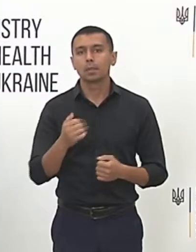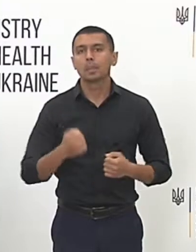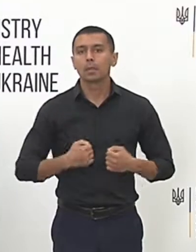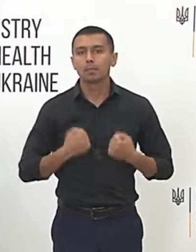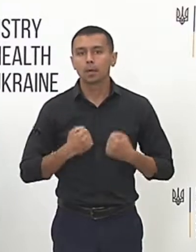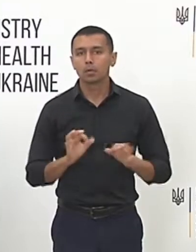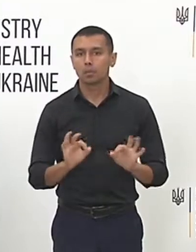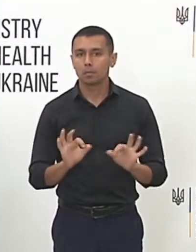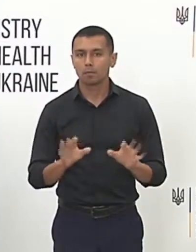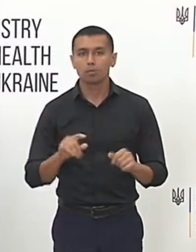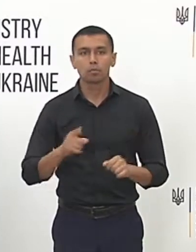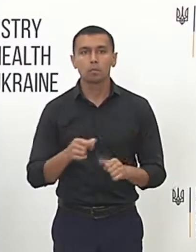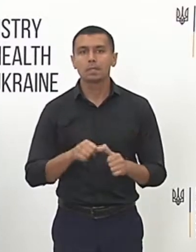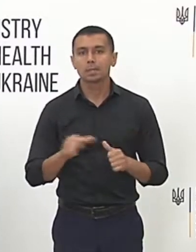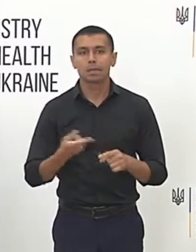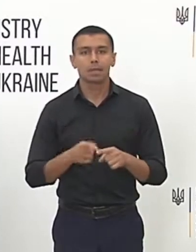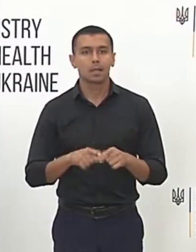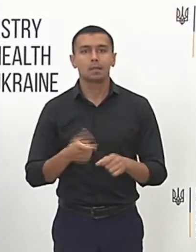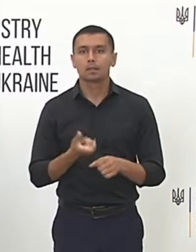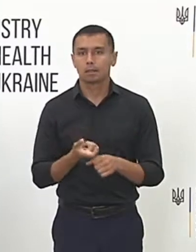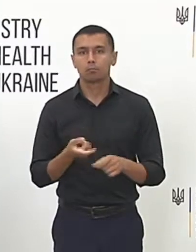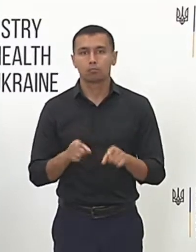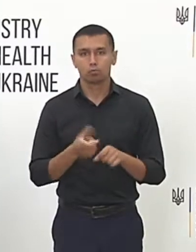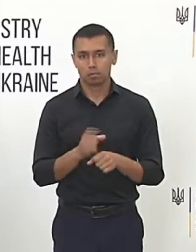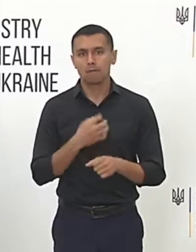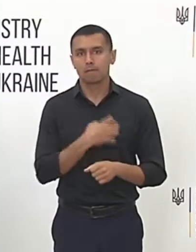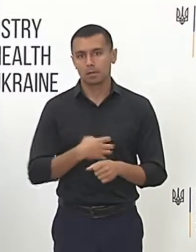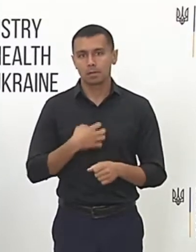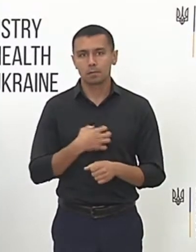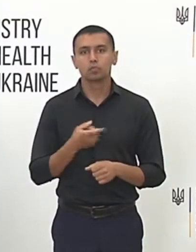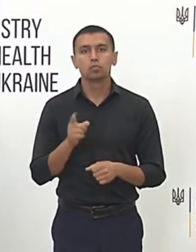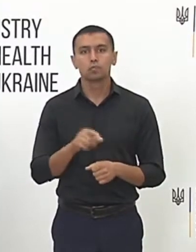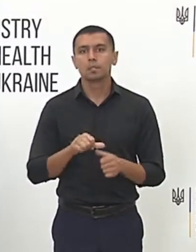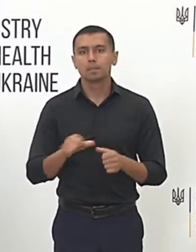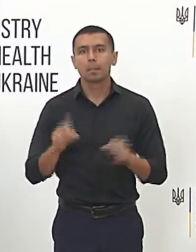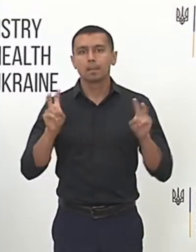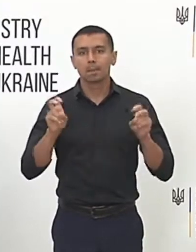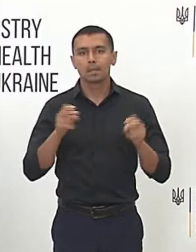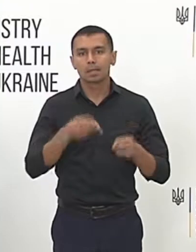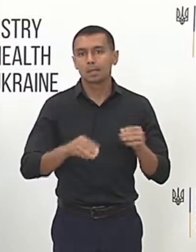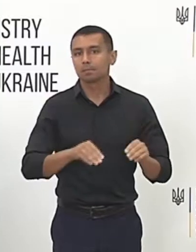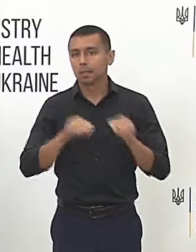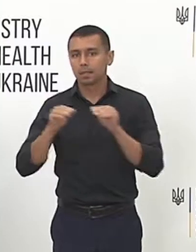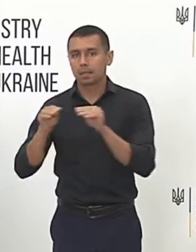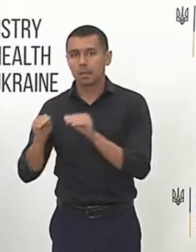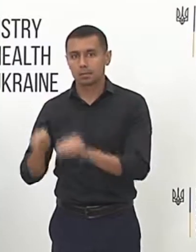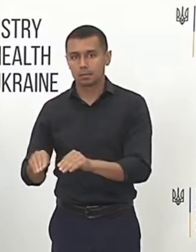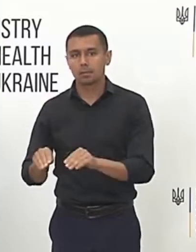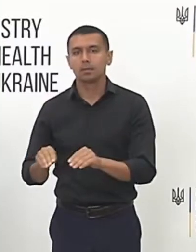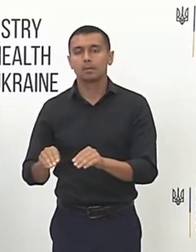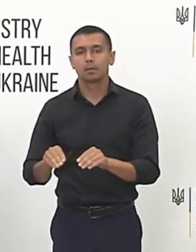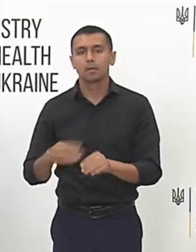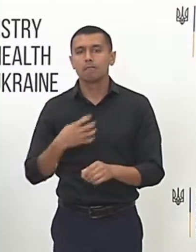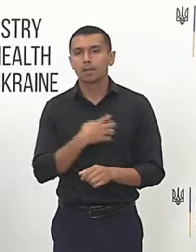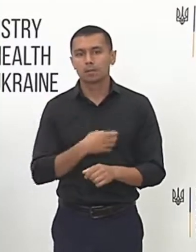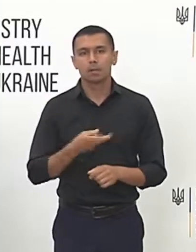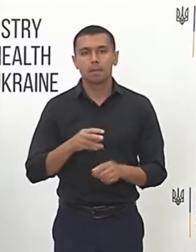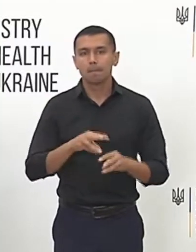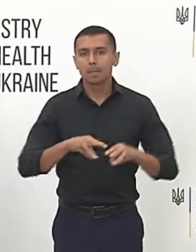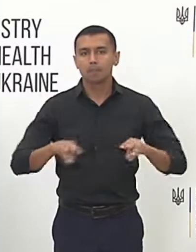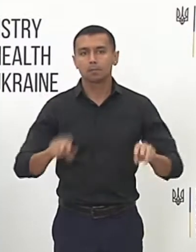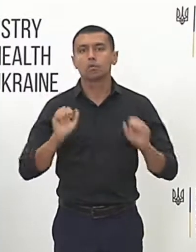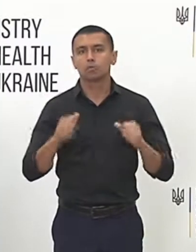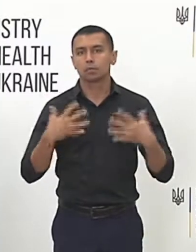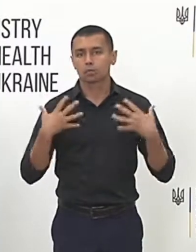намагатися розповісти, чому саме це так важливо. Чому саме тематика трансплантації важлива для